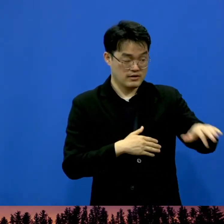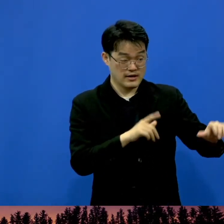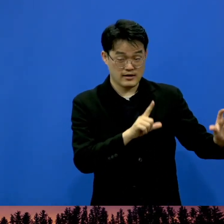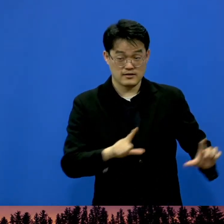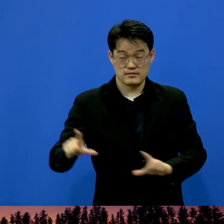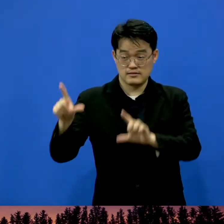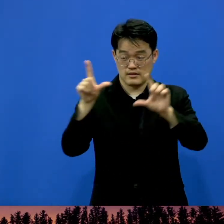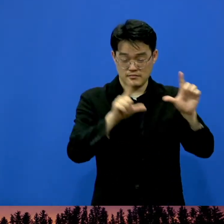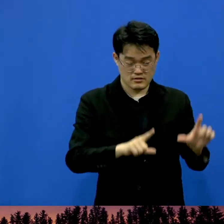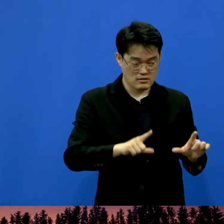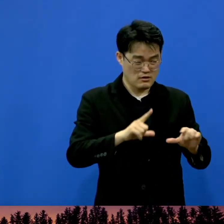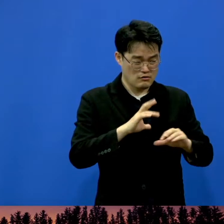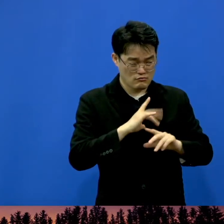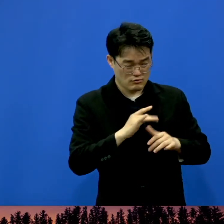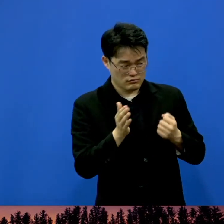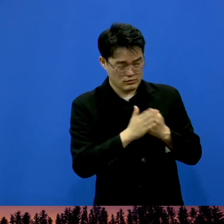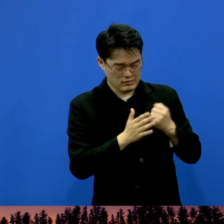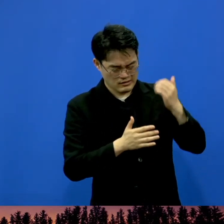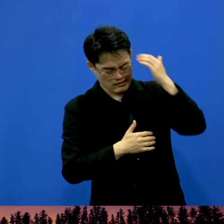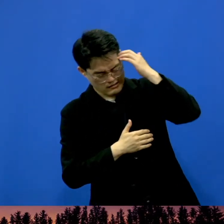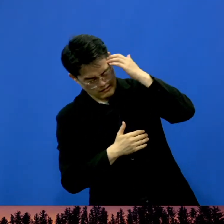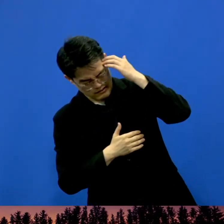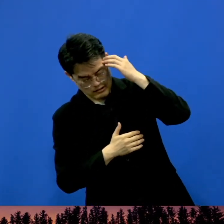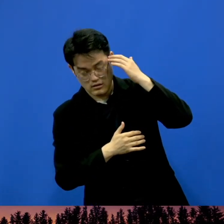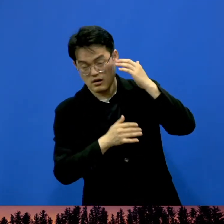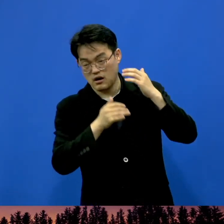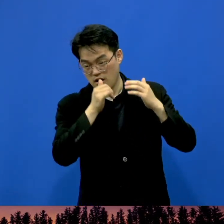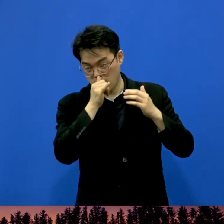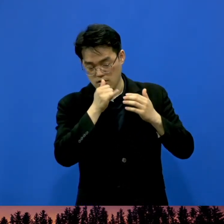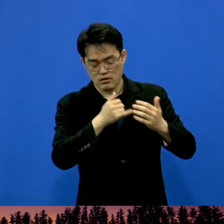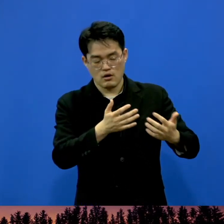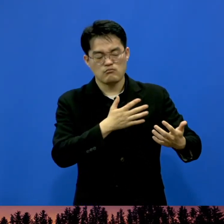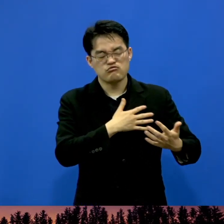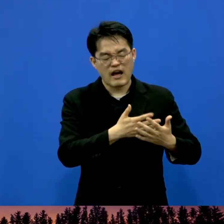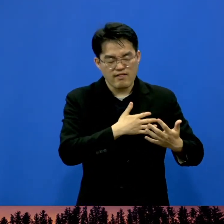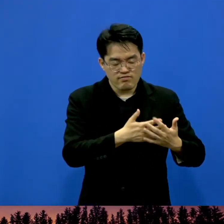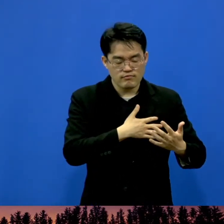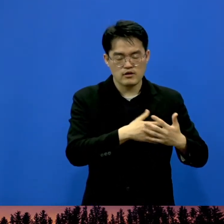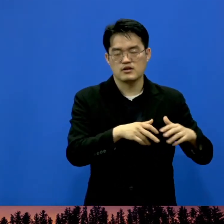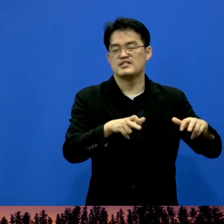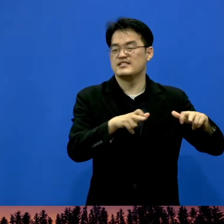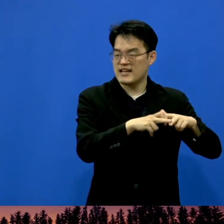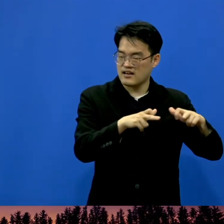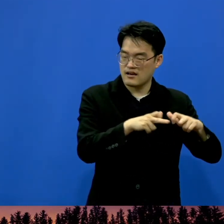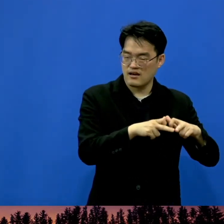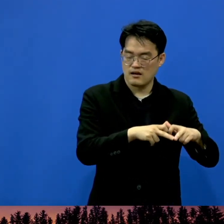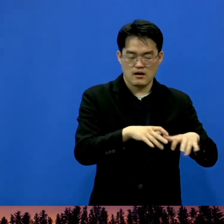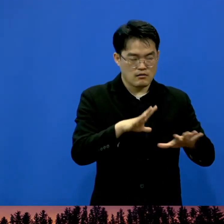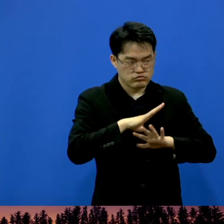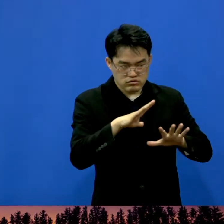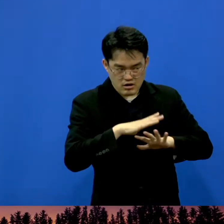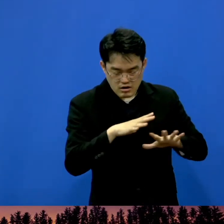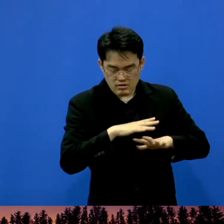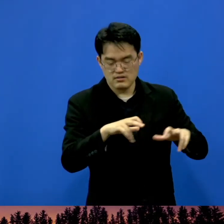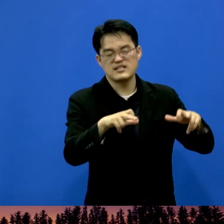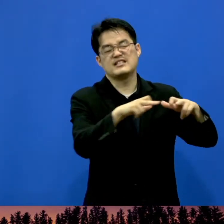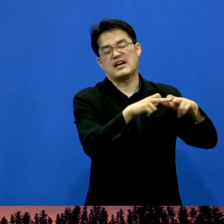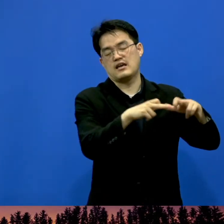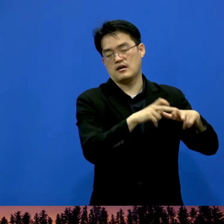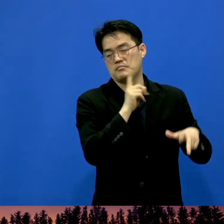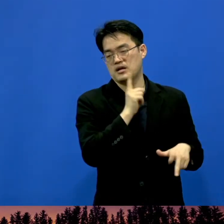요소로 작용된다는 겁니다. 그래서 불안 장애, 공황 장애, 그러죠? 장애라는